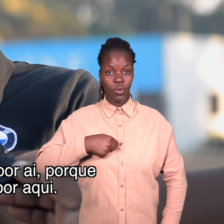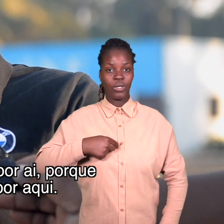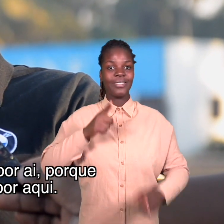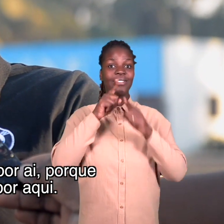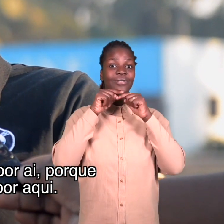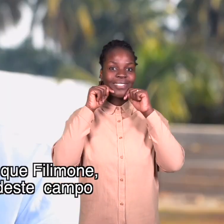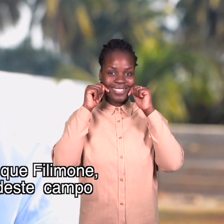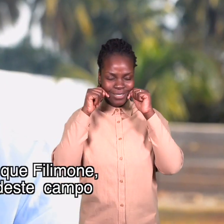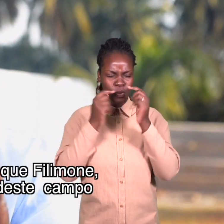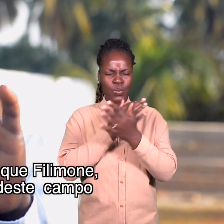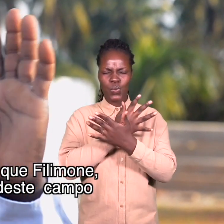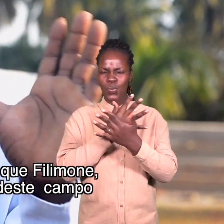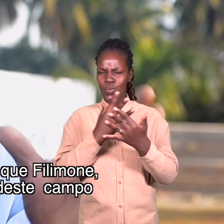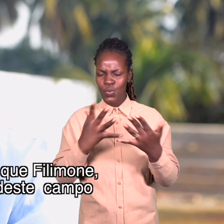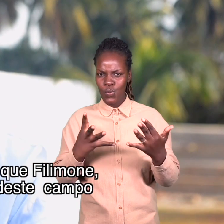por aqui.